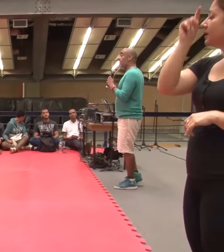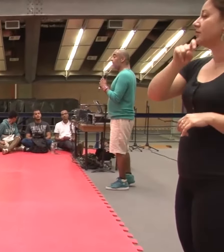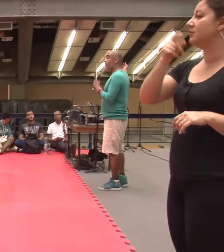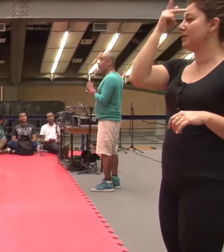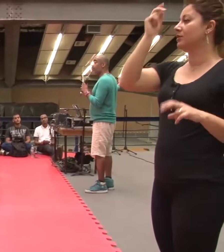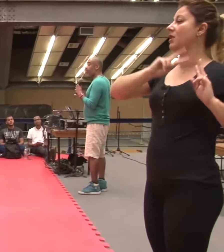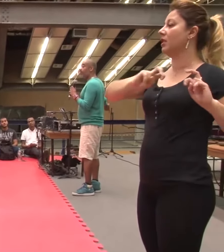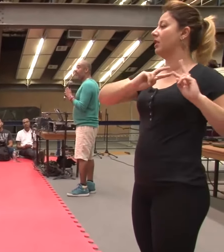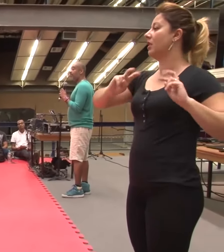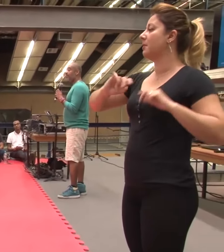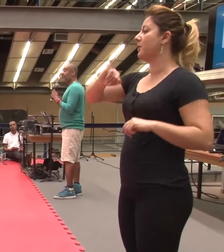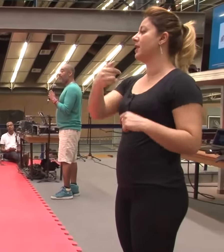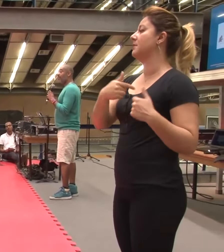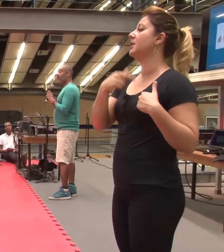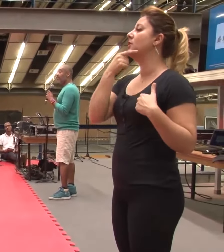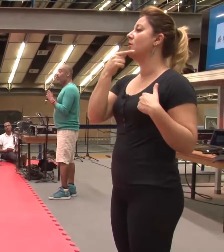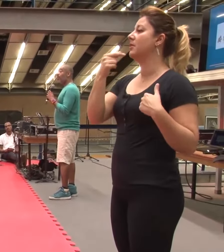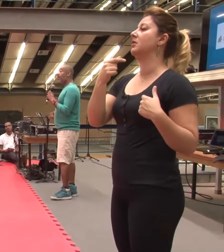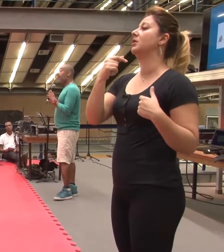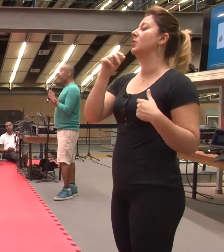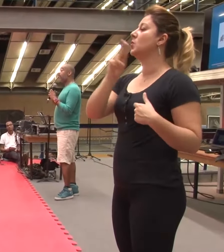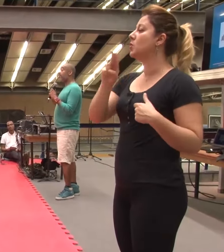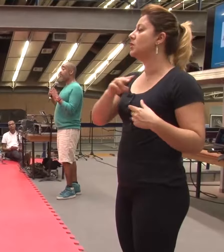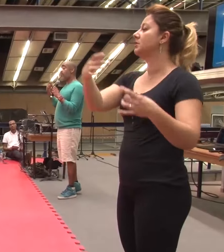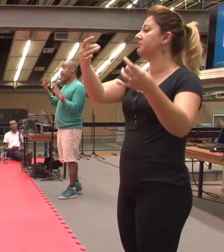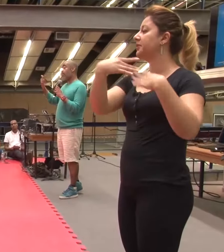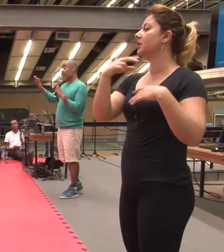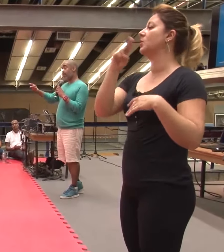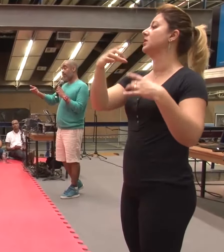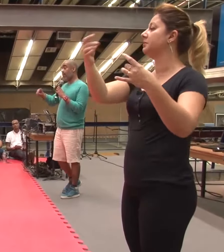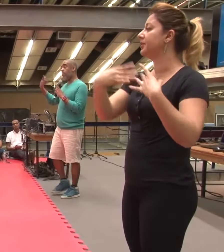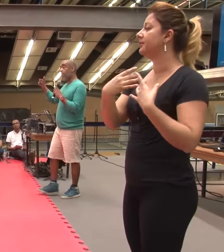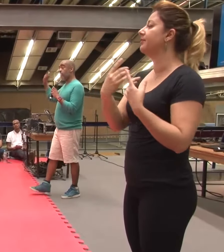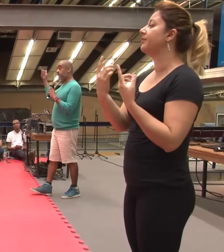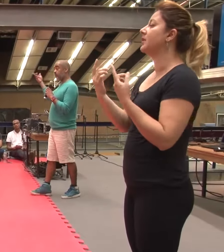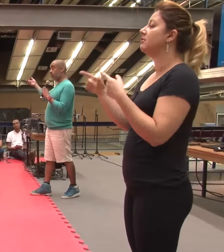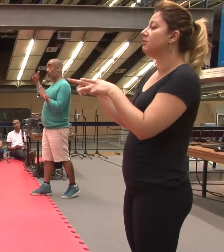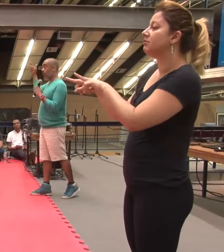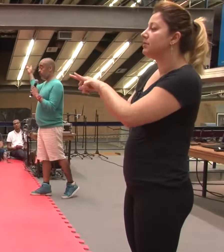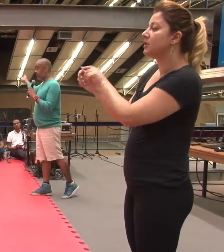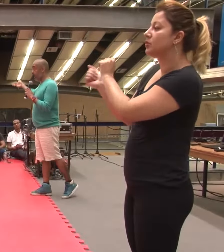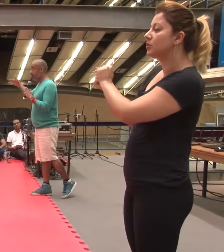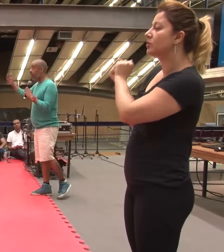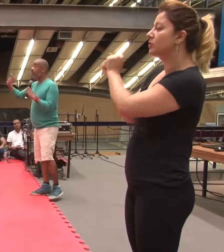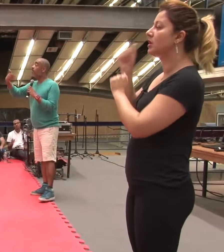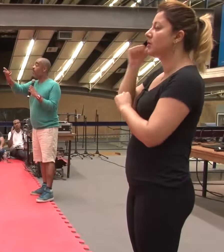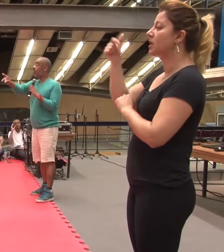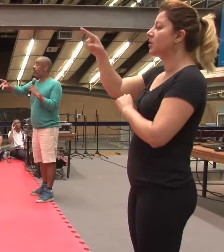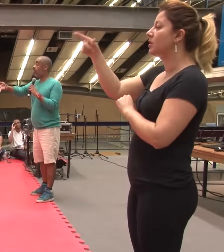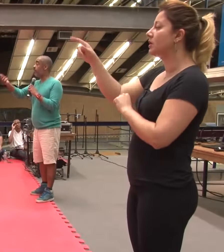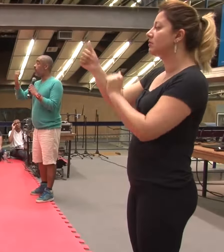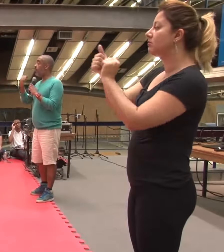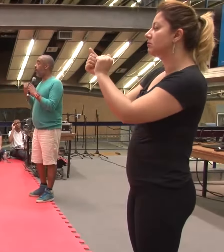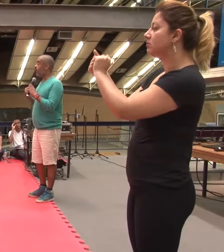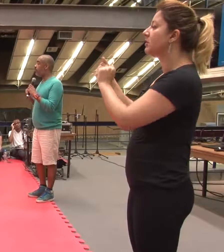sendo abandonada pelos homens. O que é que a aproximação sexual com a madrinha, ou com outras pessoas, ou com outras mulheres e com